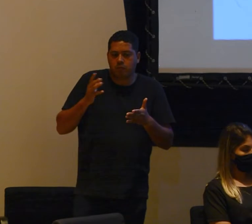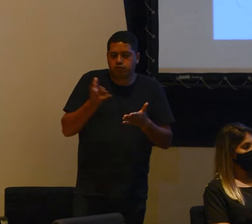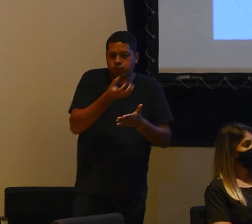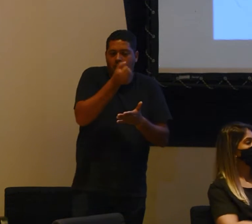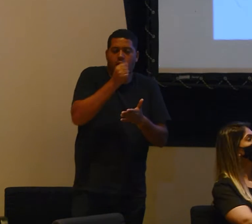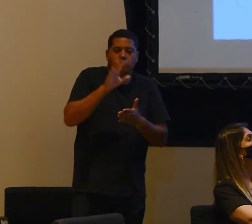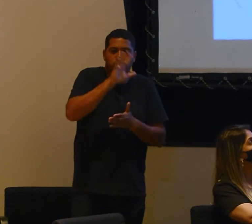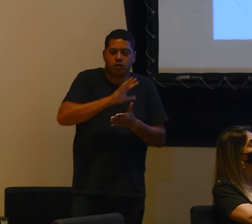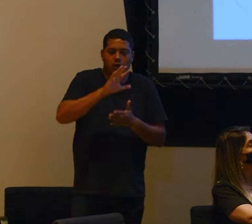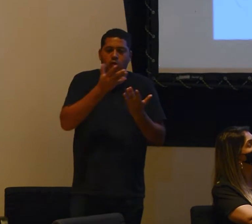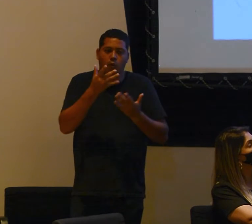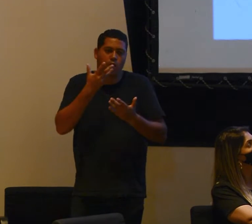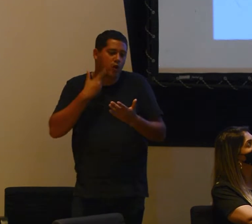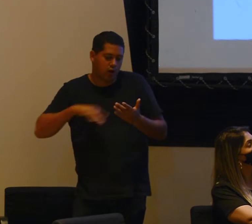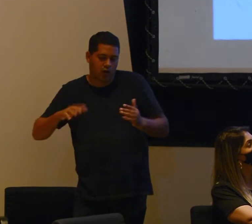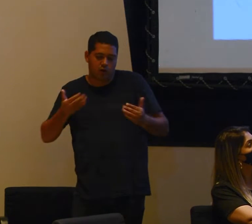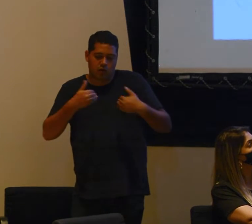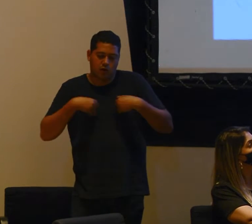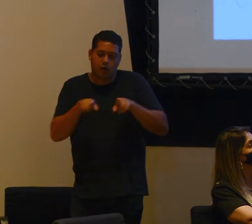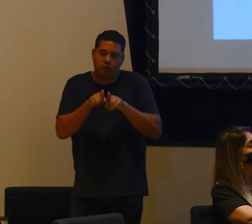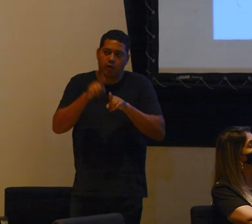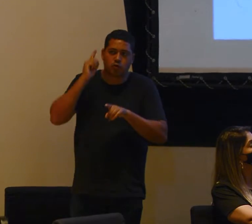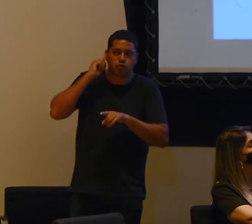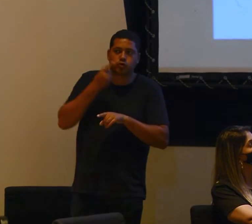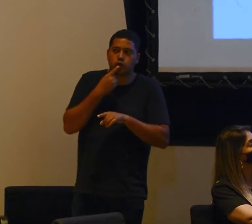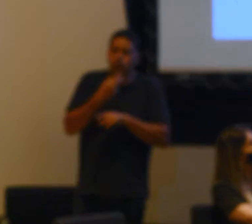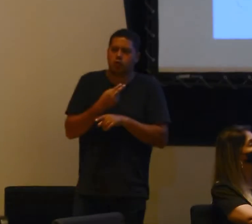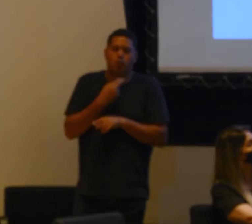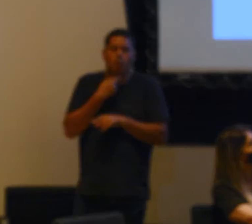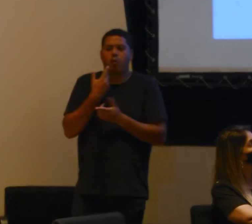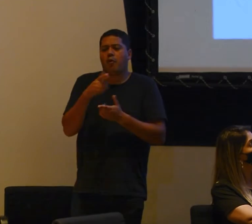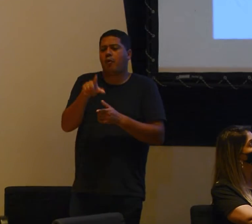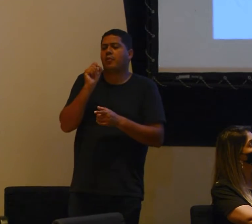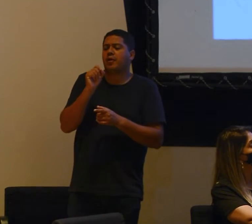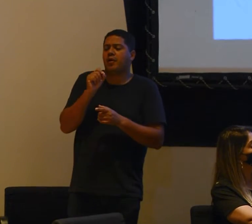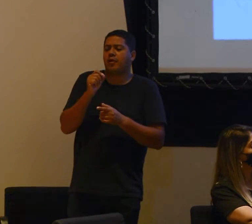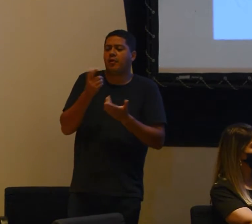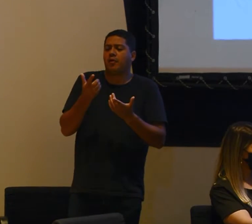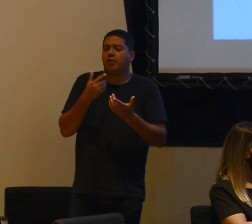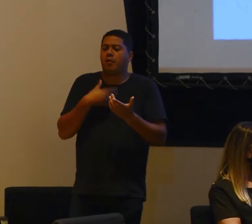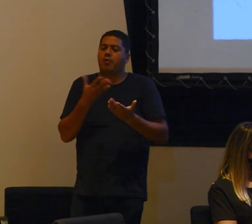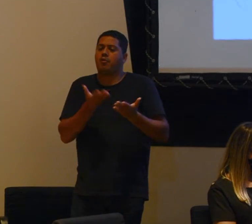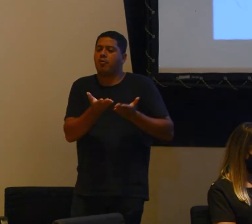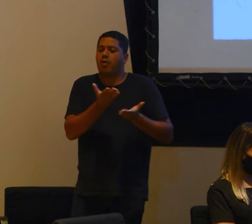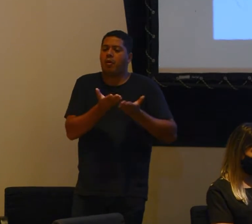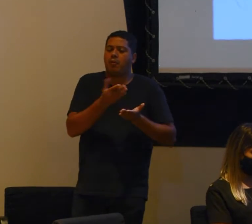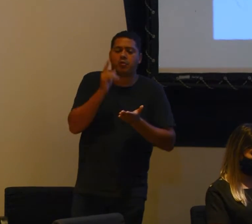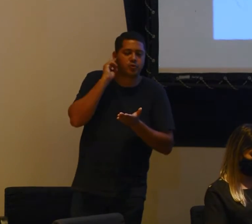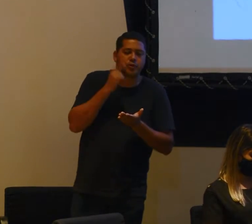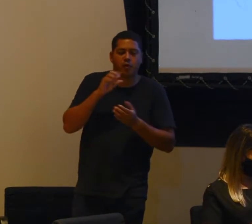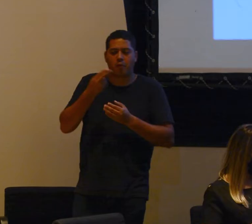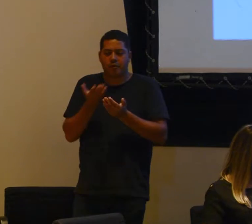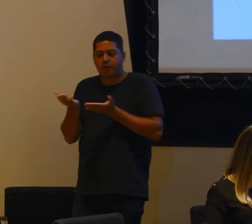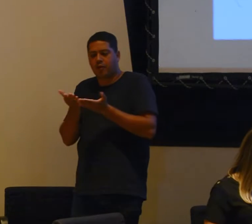Então, as crianças que são autistas e são surdas, elas não podem ter que optar ou a tratar a surdez ou a tratar